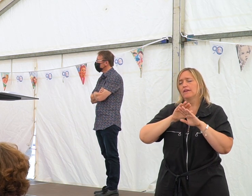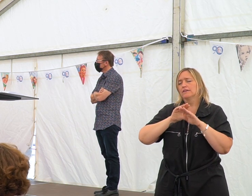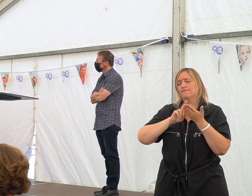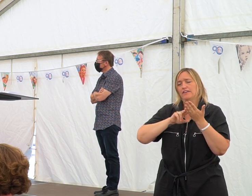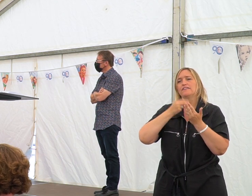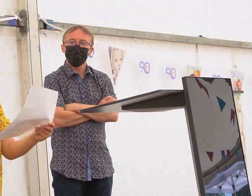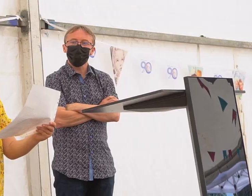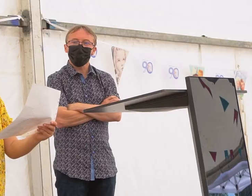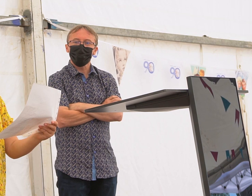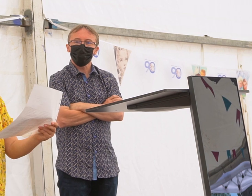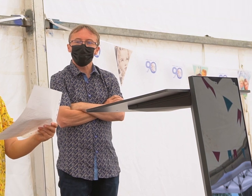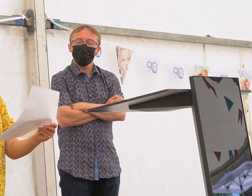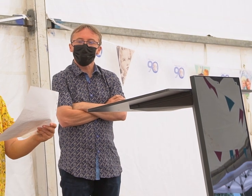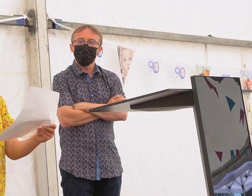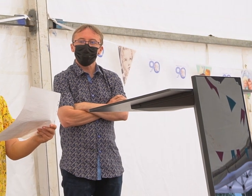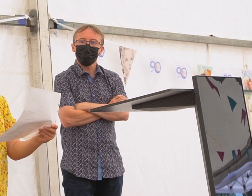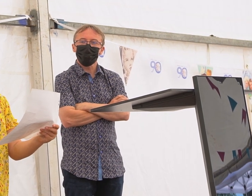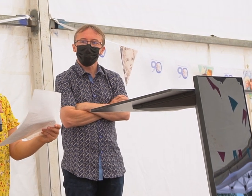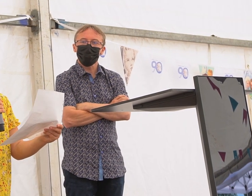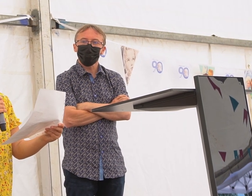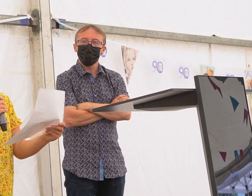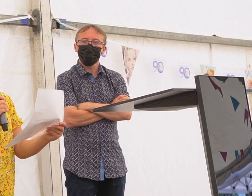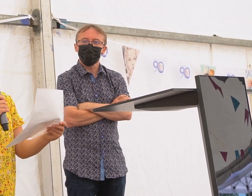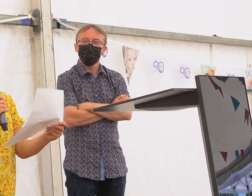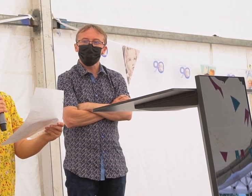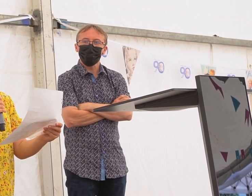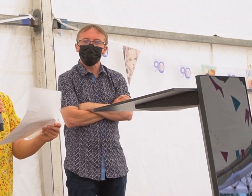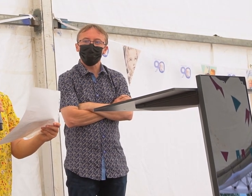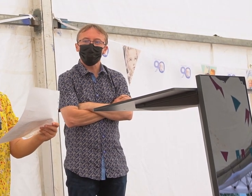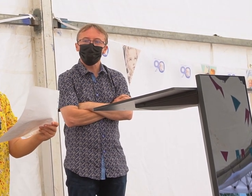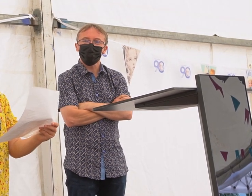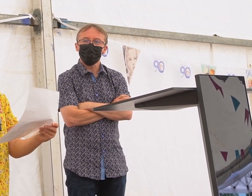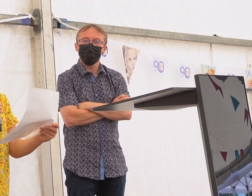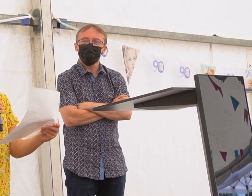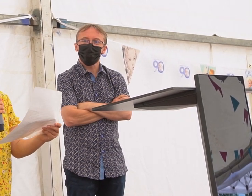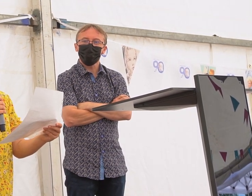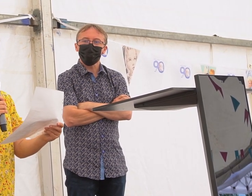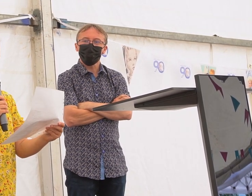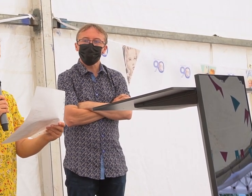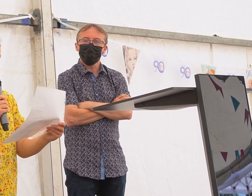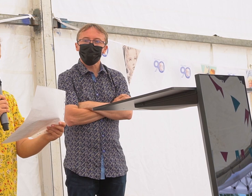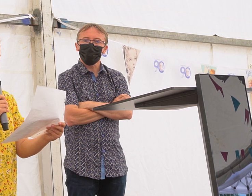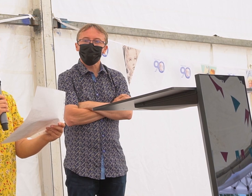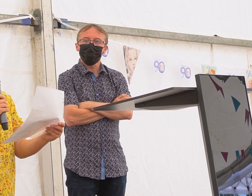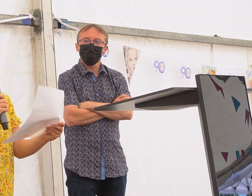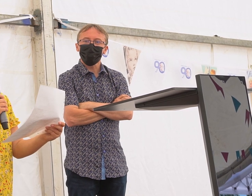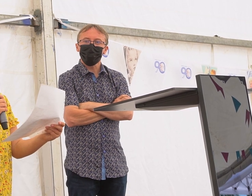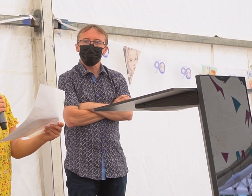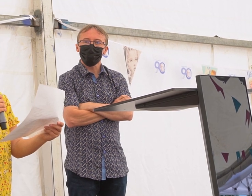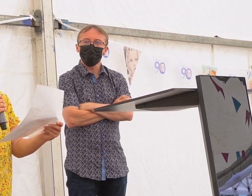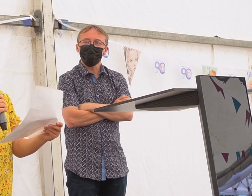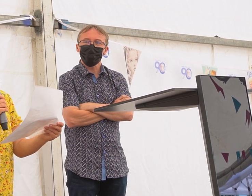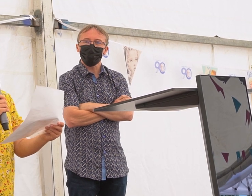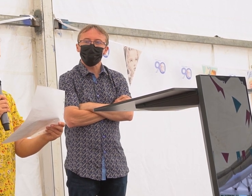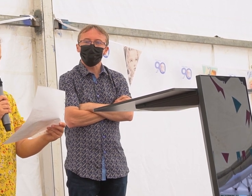En espérant que depuis, le monde n'a plus été frappé par une telle épreuve et que Martine continue de faire rêver petits et